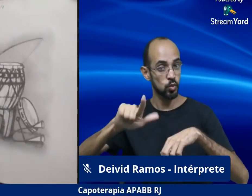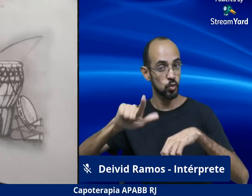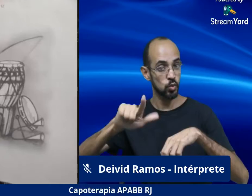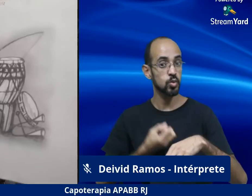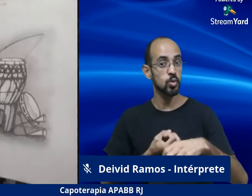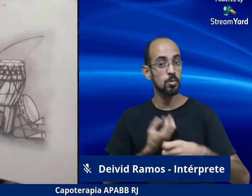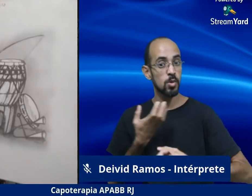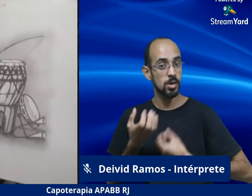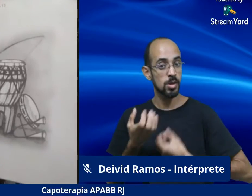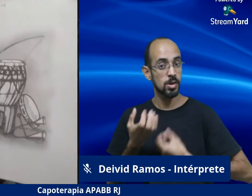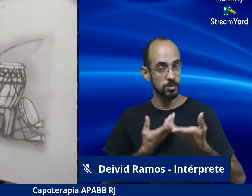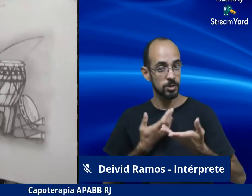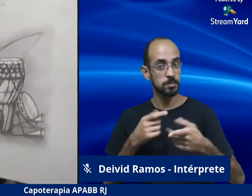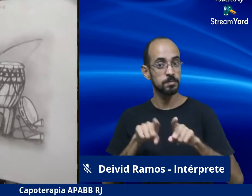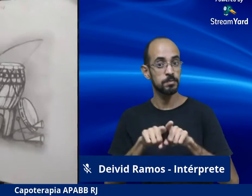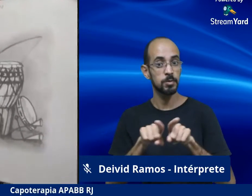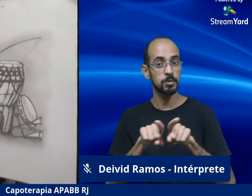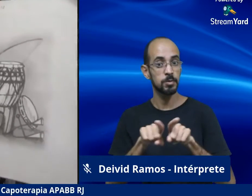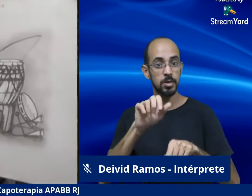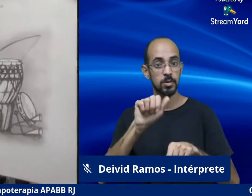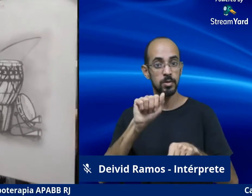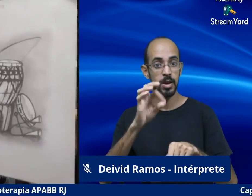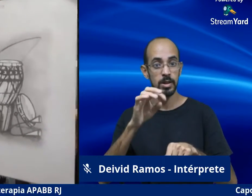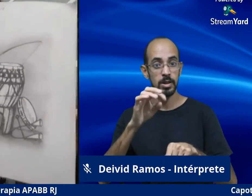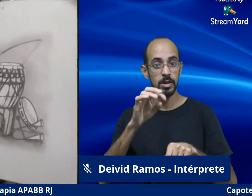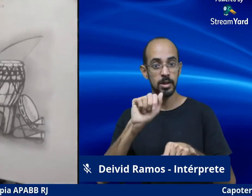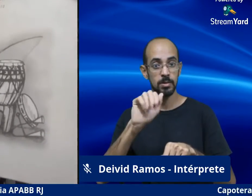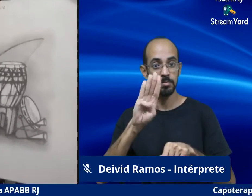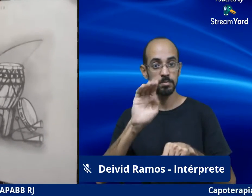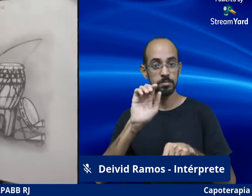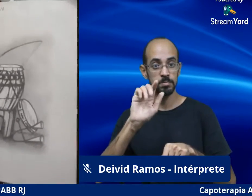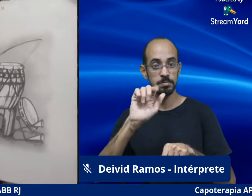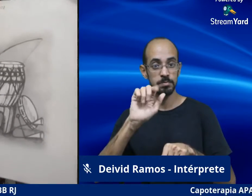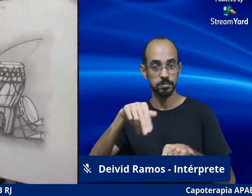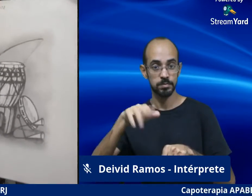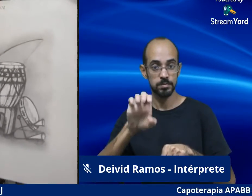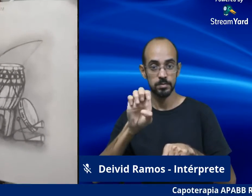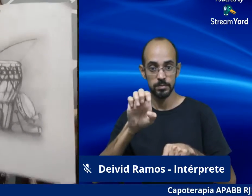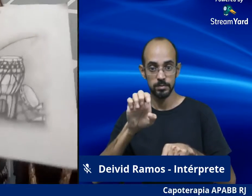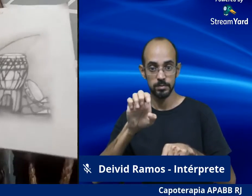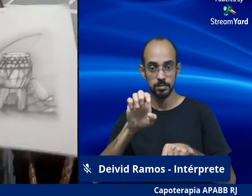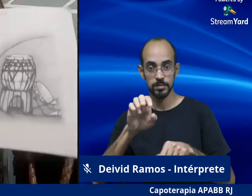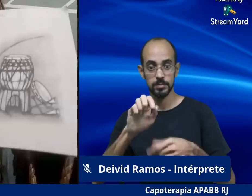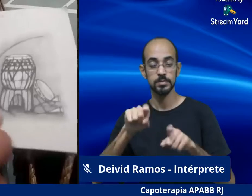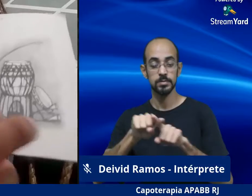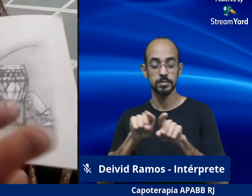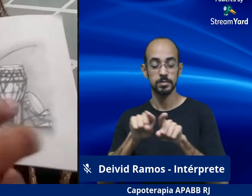atabaque, igualzinho o atabaque que eu tô aqui tocando. A gente tem o pandeiro